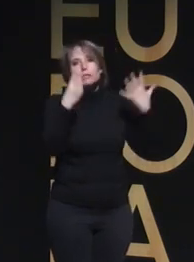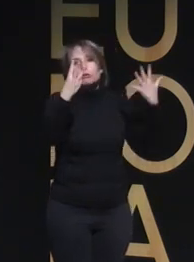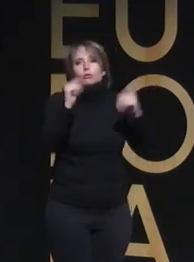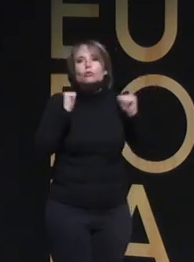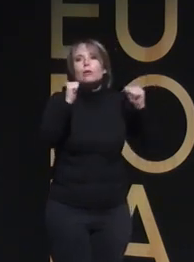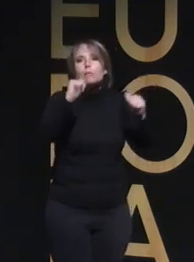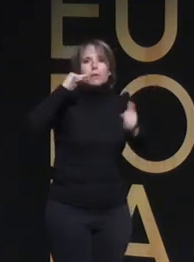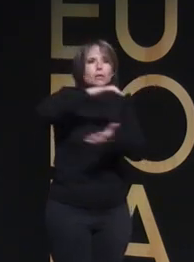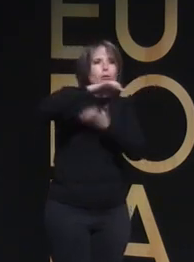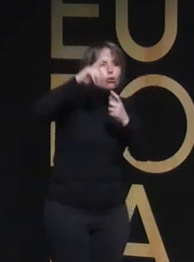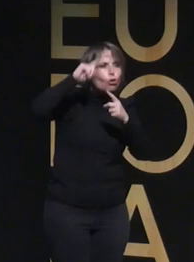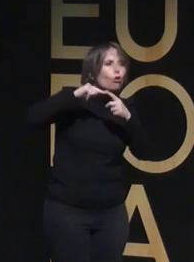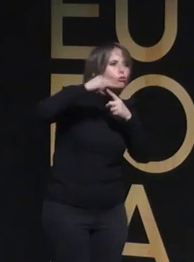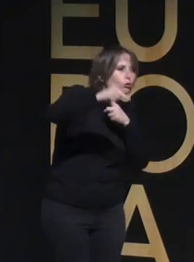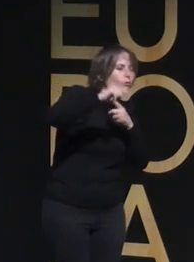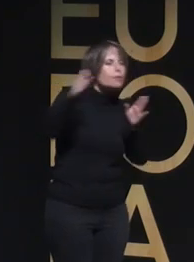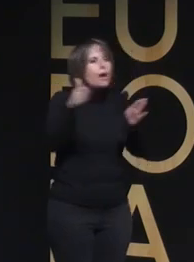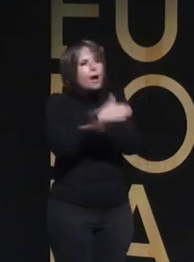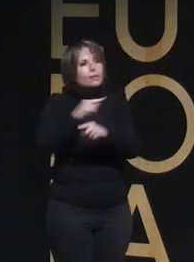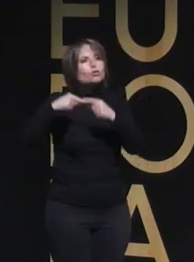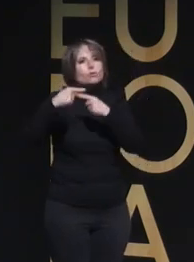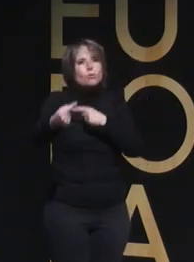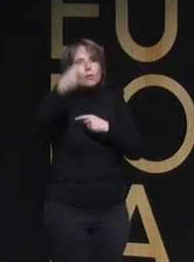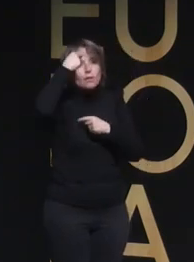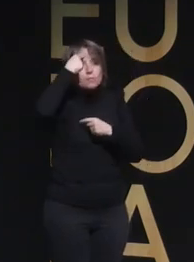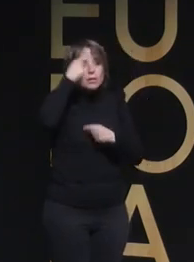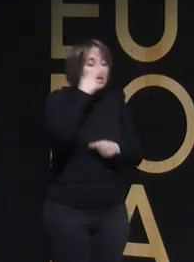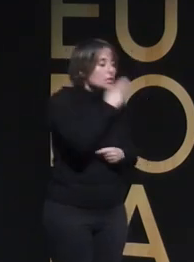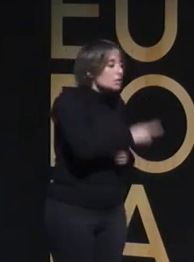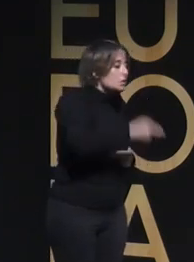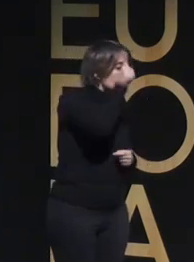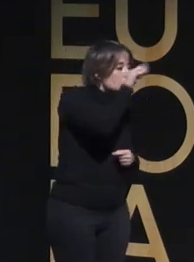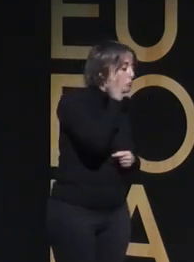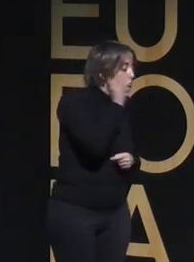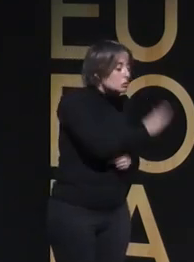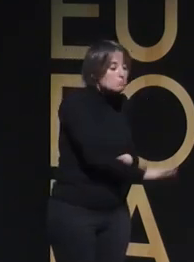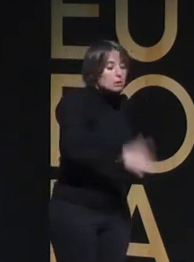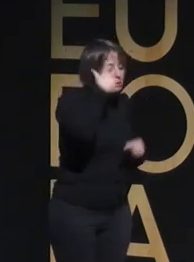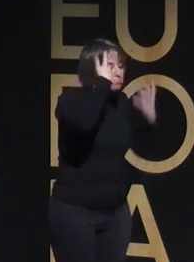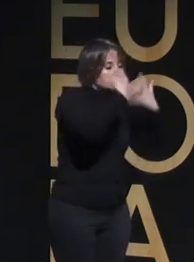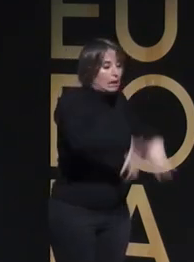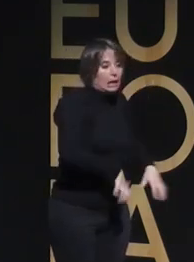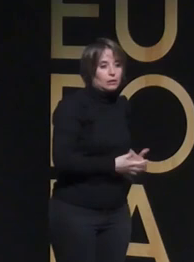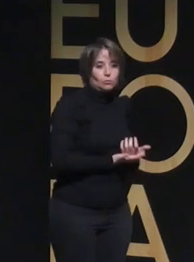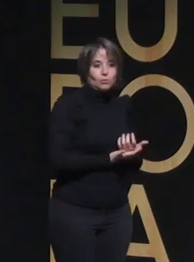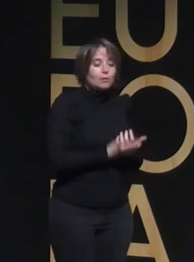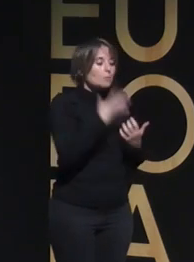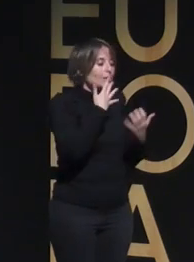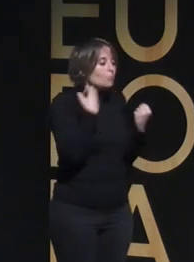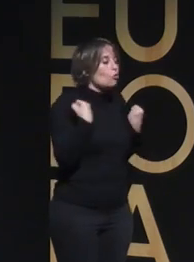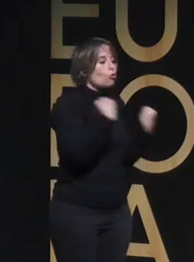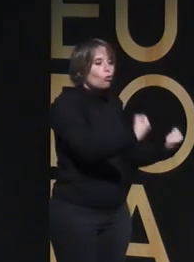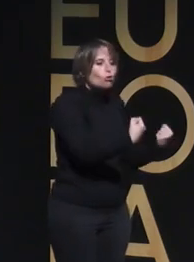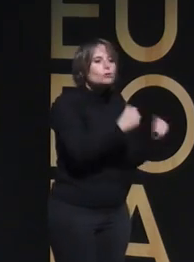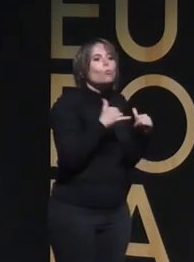tipo de concepto de consecuencia y a anticipar consecuencias. Los niños y las niñas más pequeños es un poco mecanizado. Es como cuando van en el coche y cuando